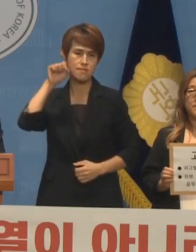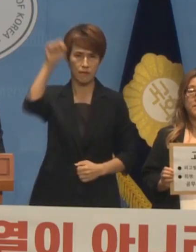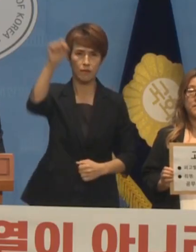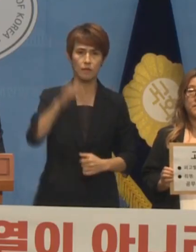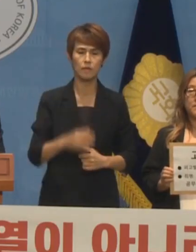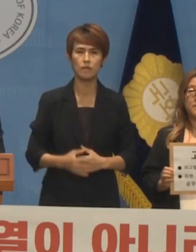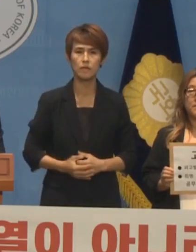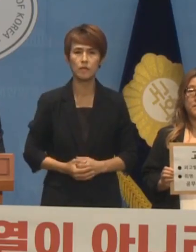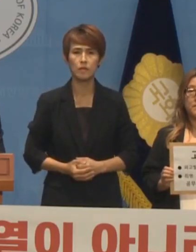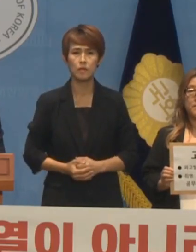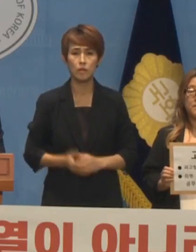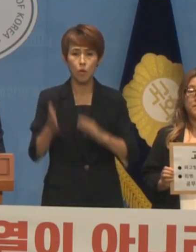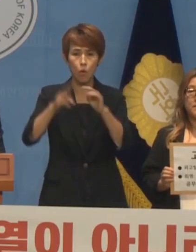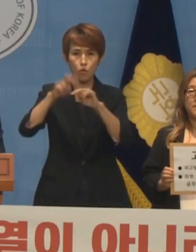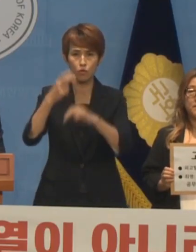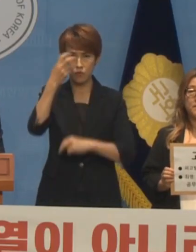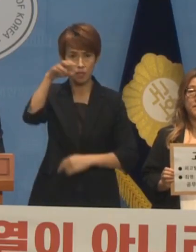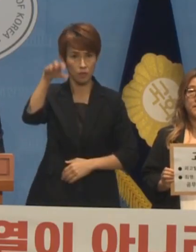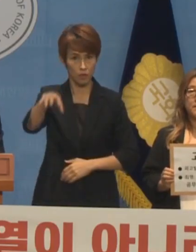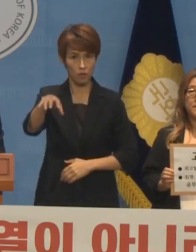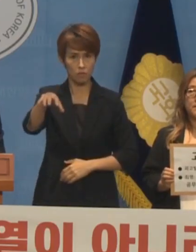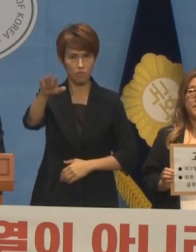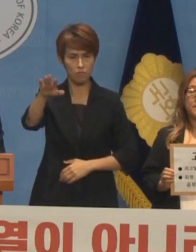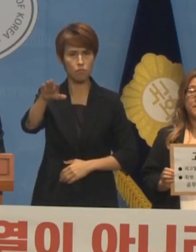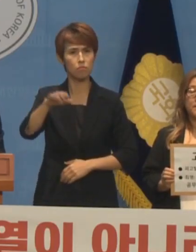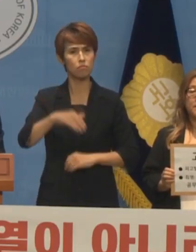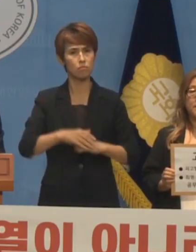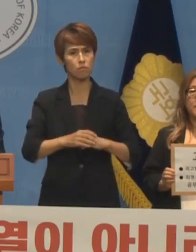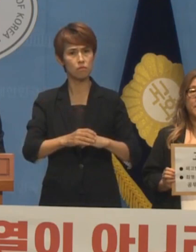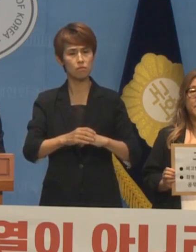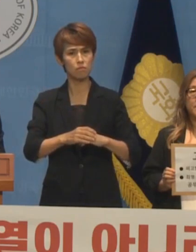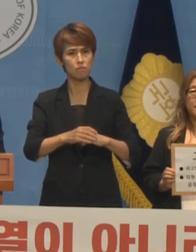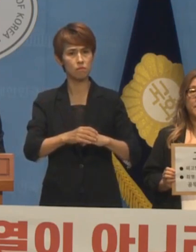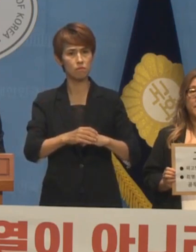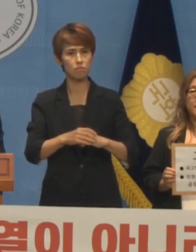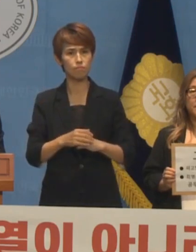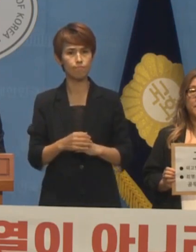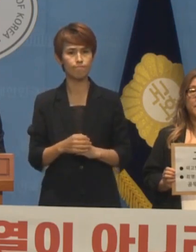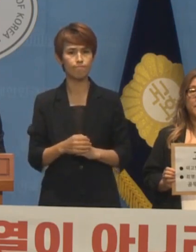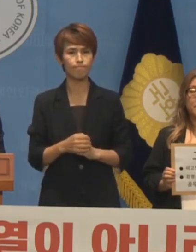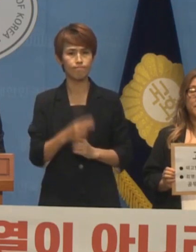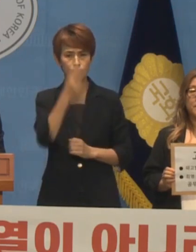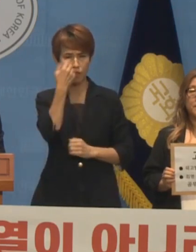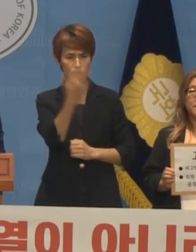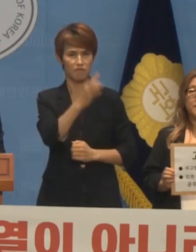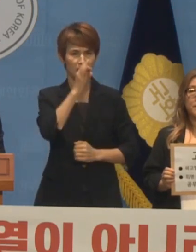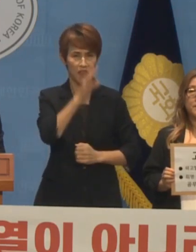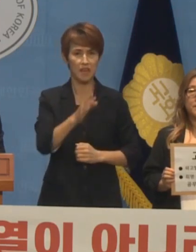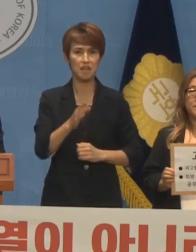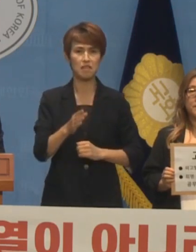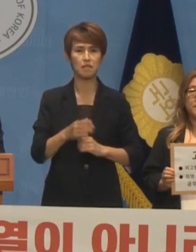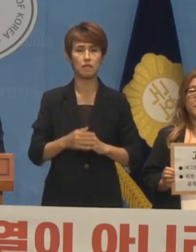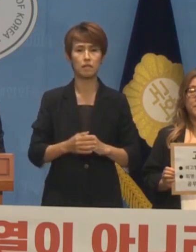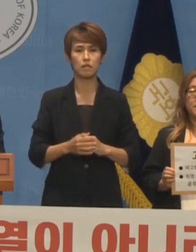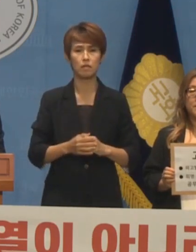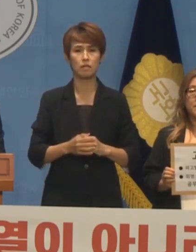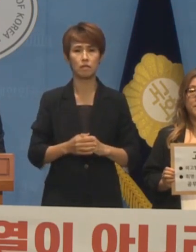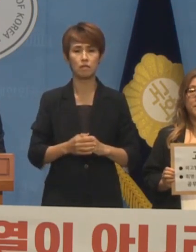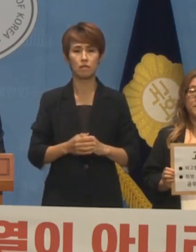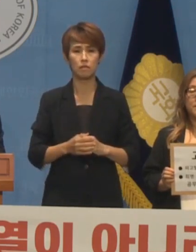규탄한다. 공수처는 살아있는 권력에 대한 성역 없는 수사라는 공허한 말만 반복